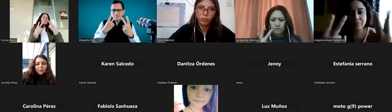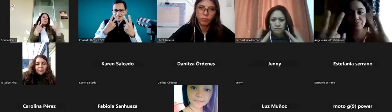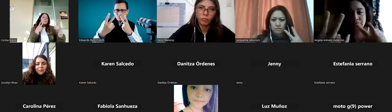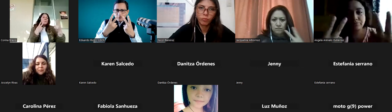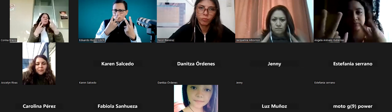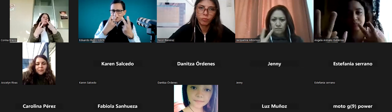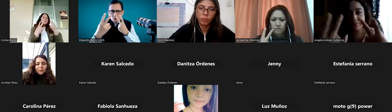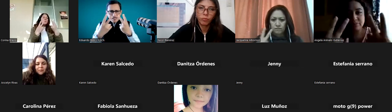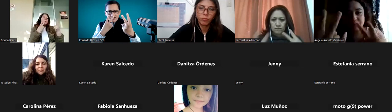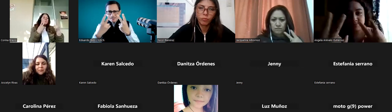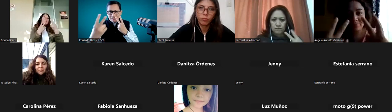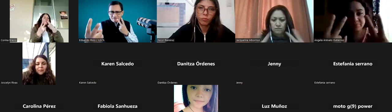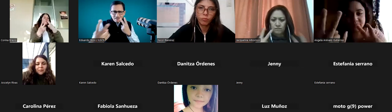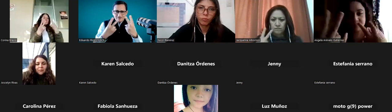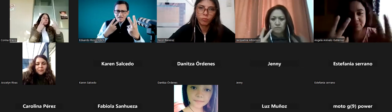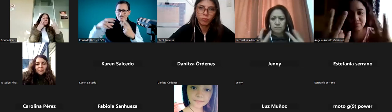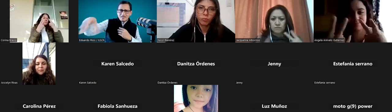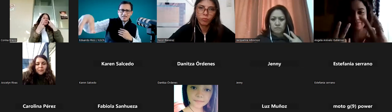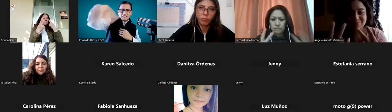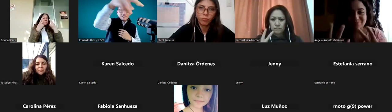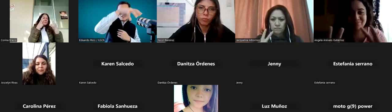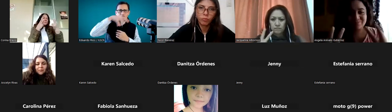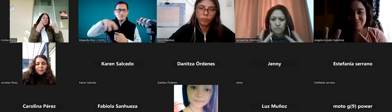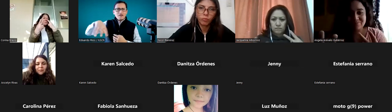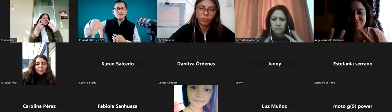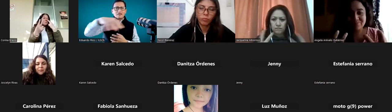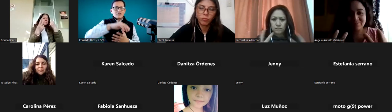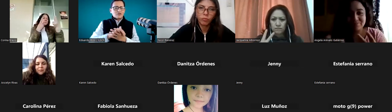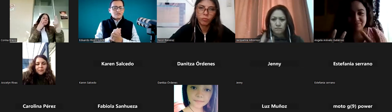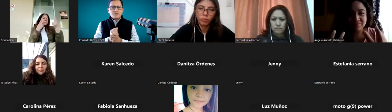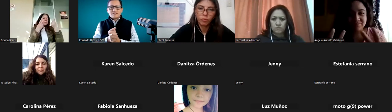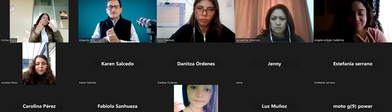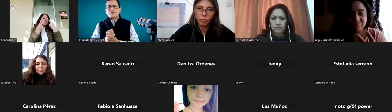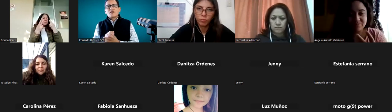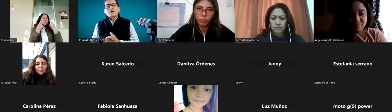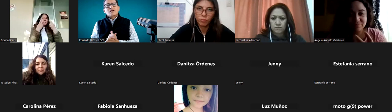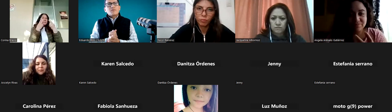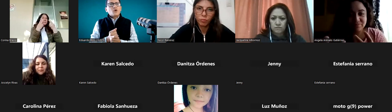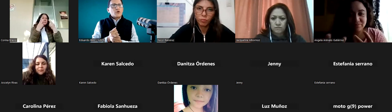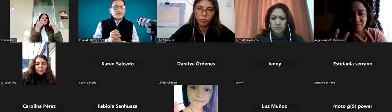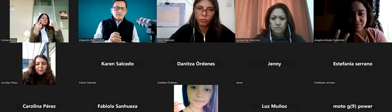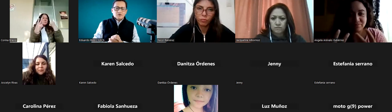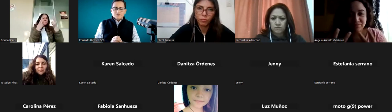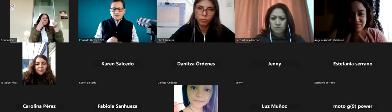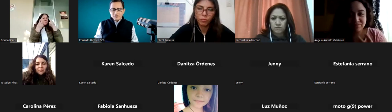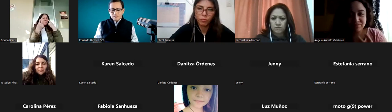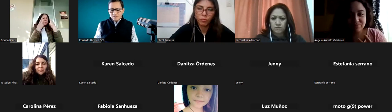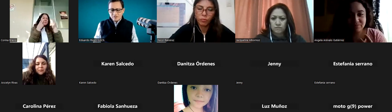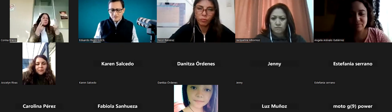Porque trabajamos con lo visual, que es que va, viene, que está aquí, en todas partes dentro de este espacio. Les pongo un